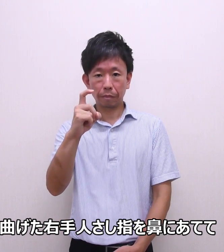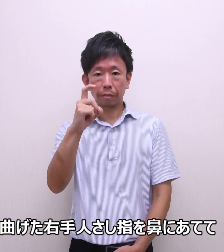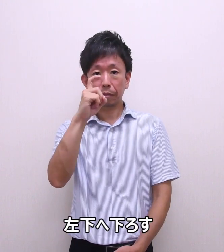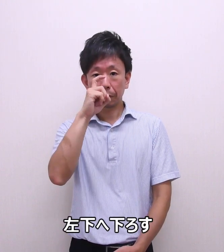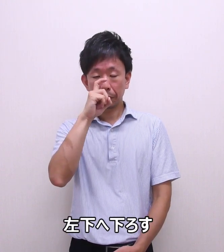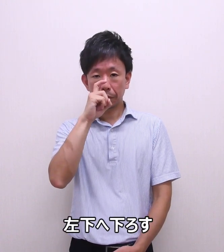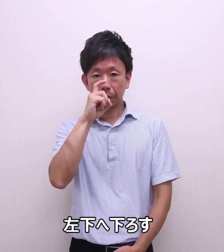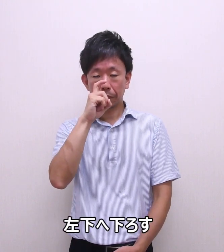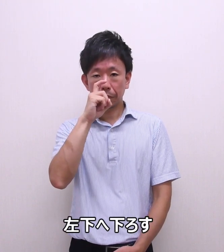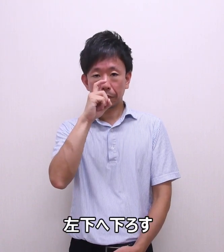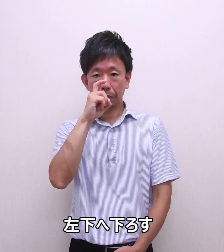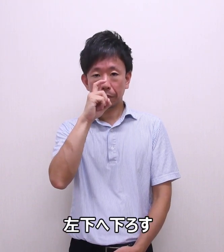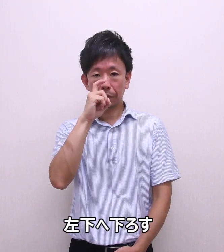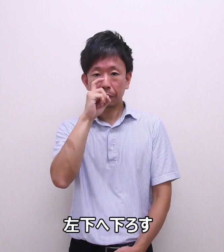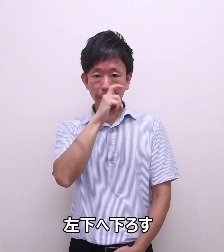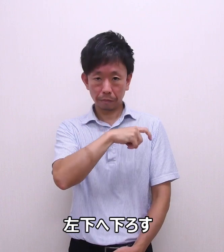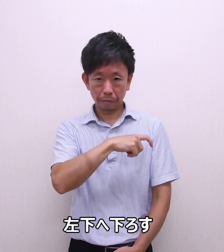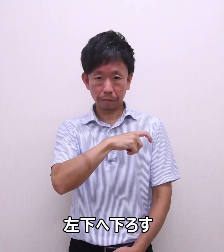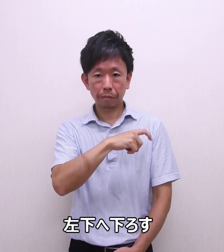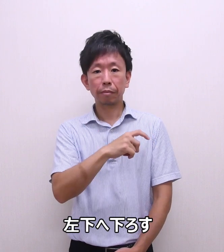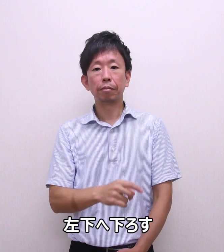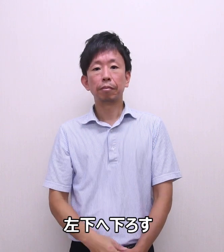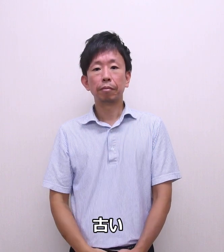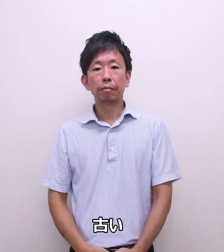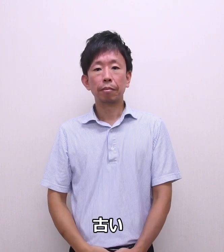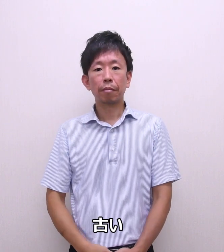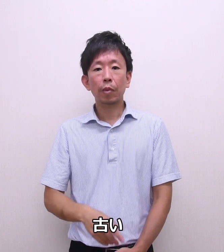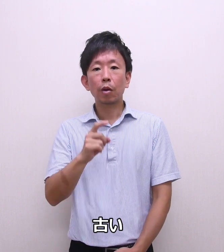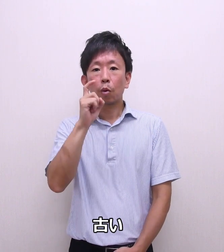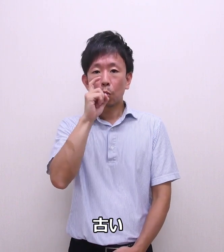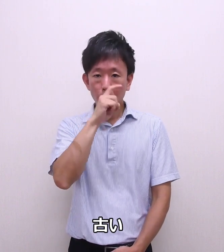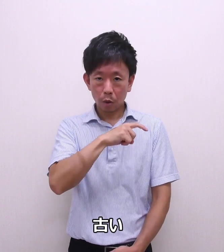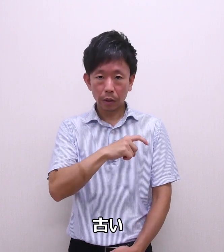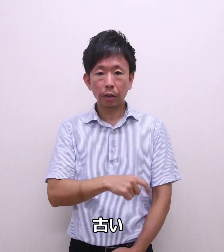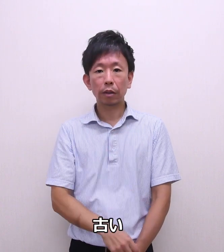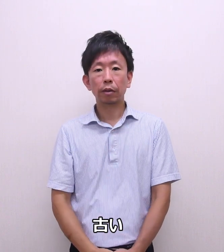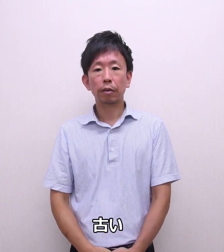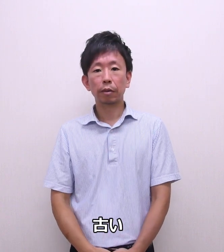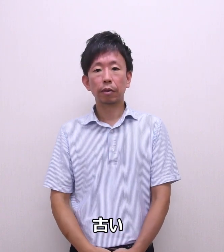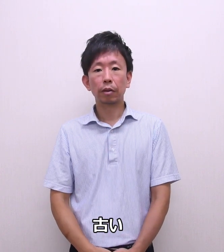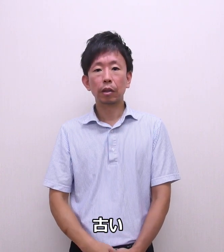左下へ下ろす。古い。古い。